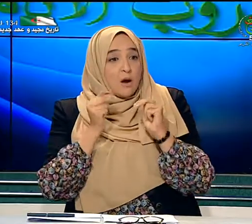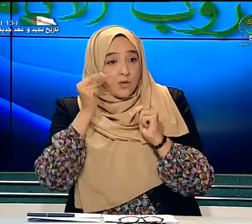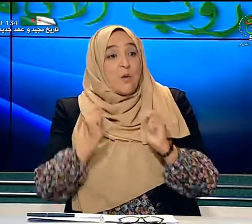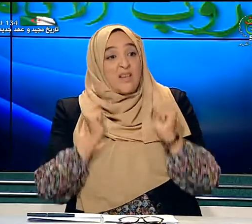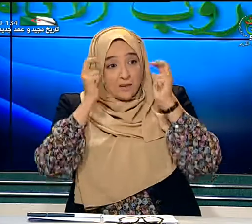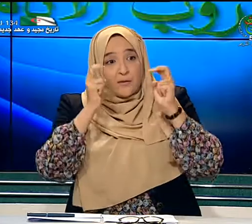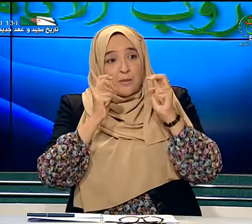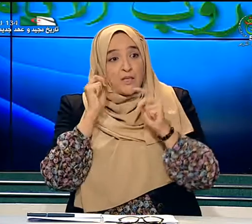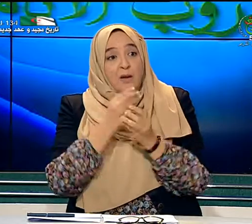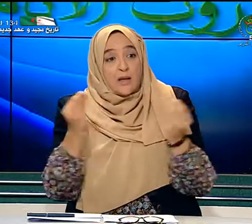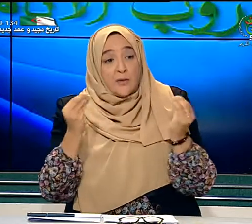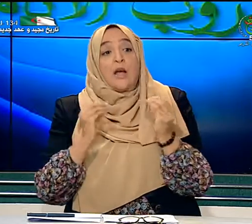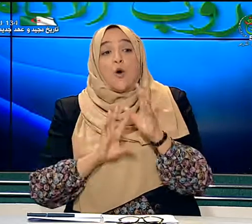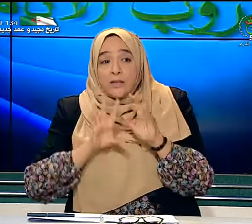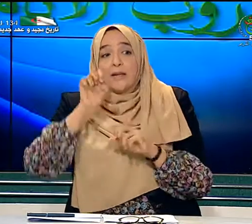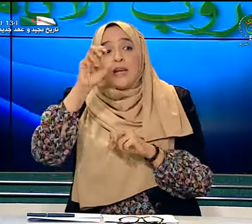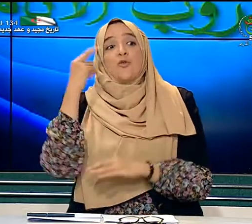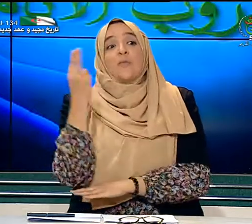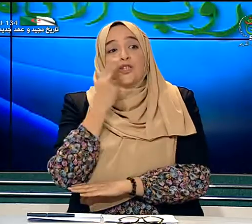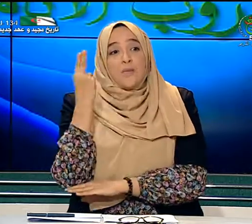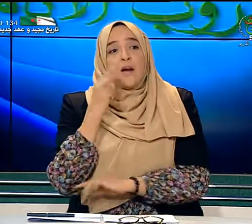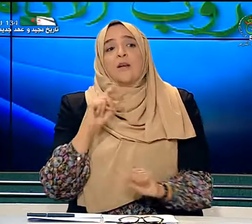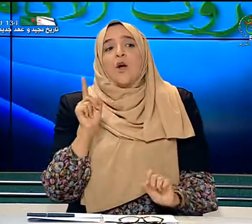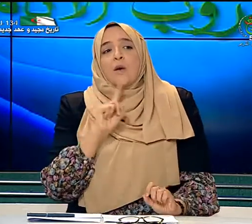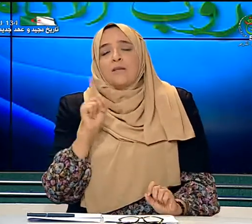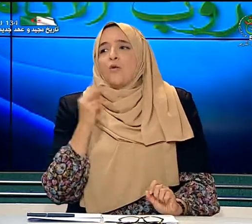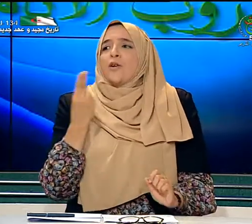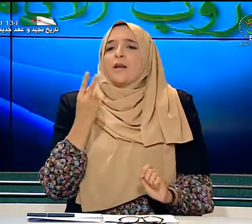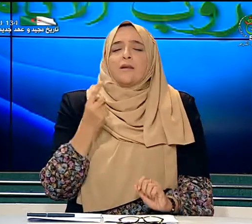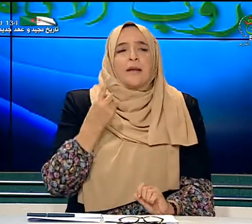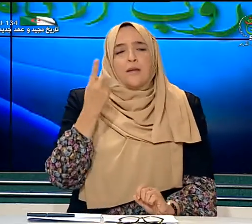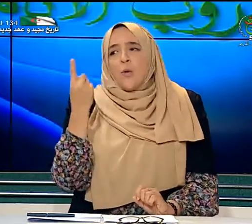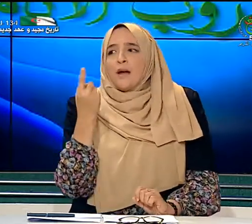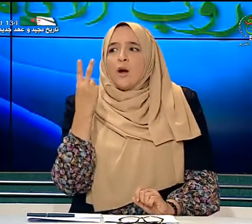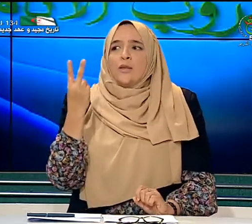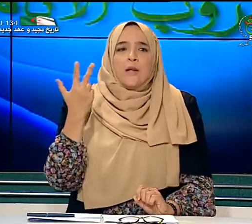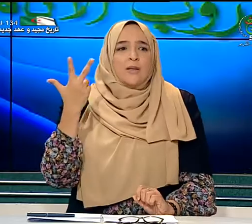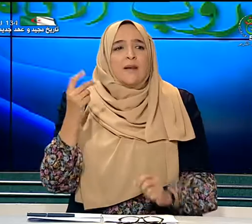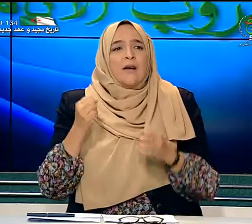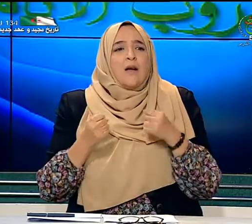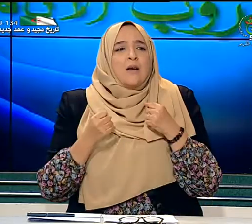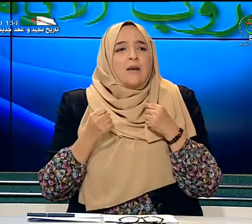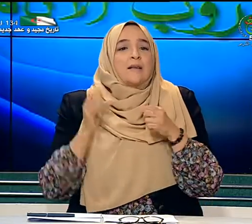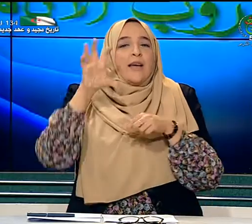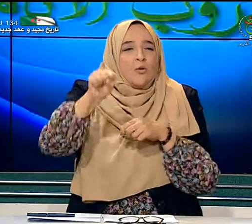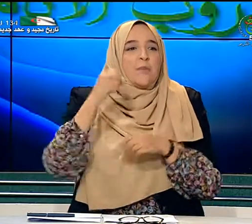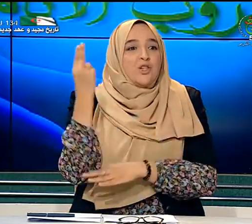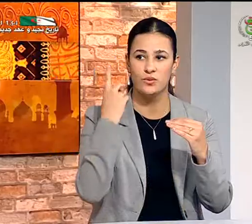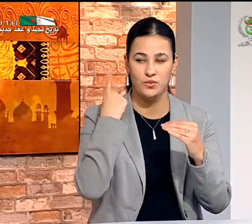سيرتفع بالنسبة للأطفال وسيلتحقون بالجامعات ولن تكون يعني واحد أو اثنين أو ثلاثة يلتحقون بالجامعات